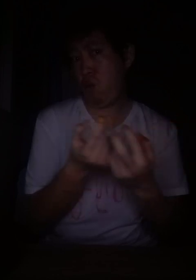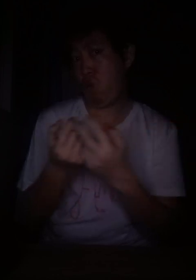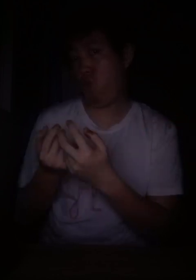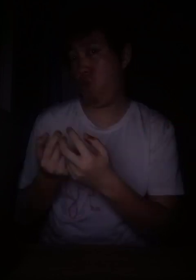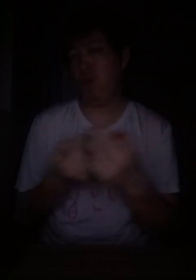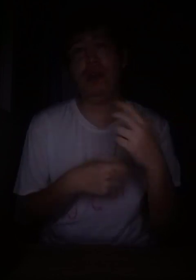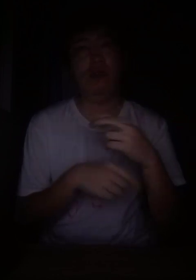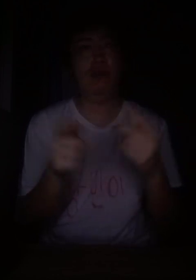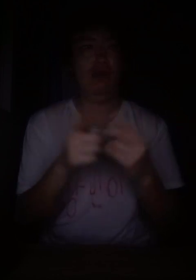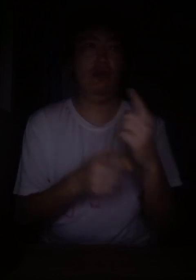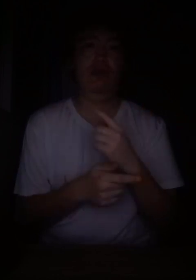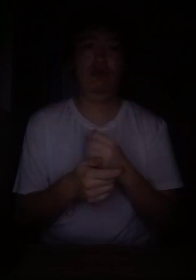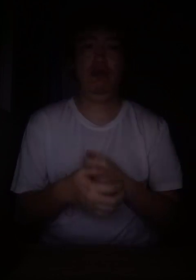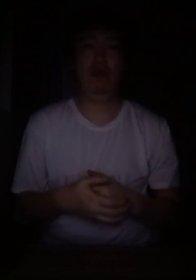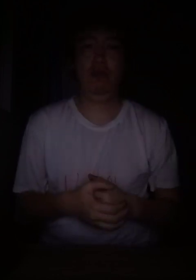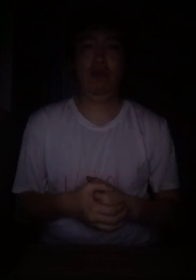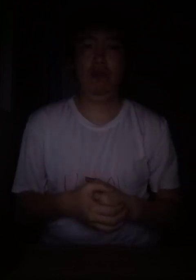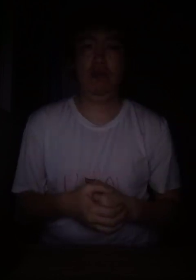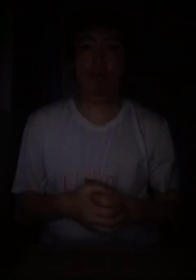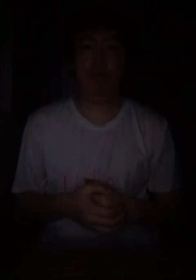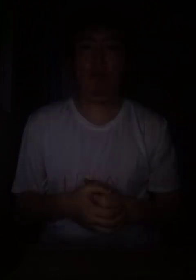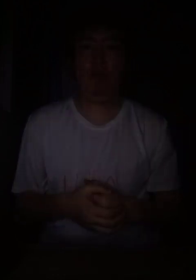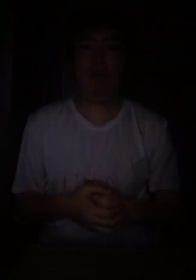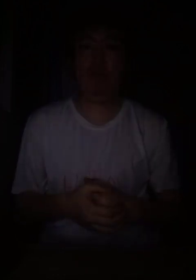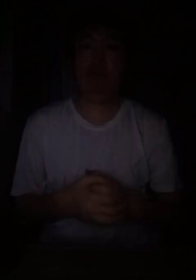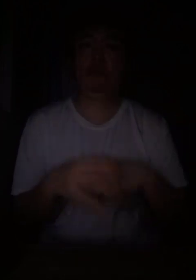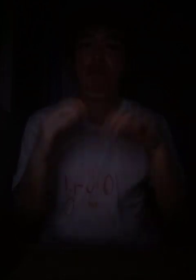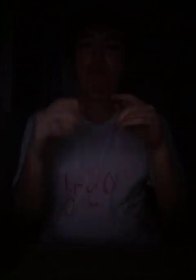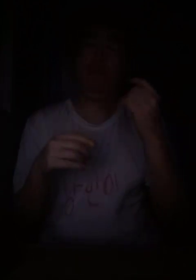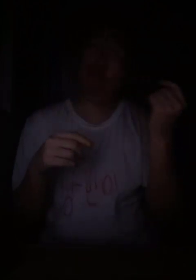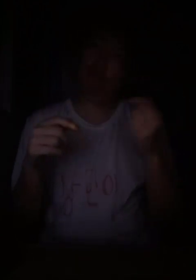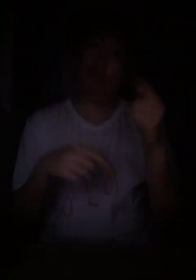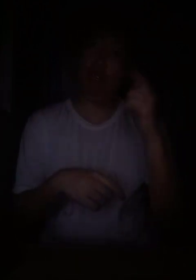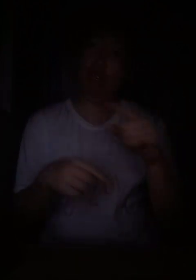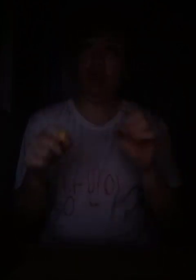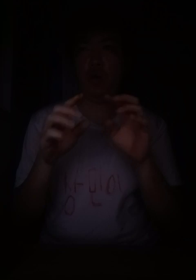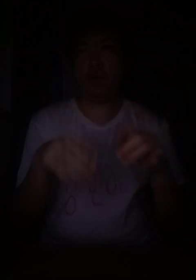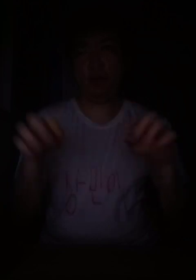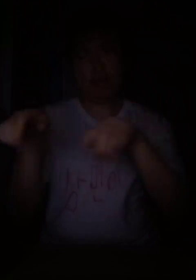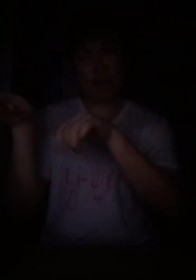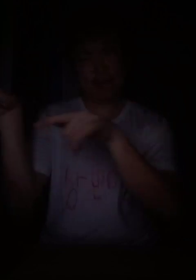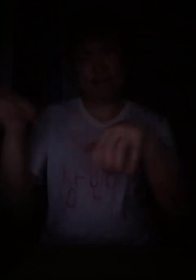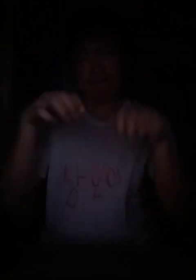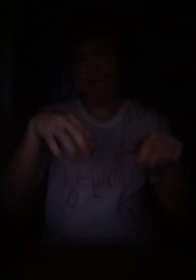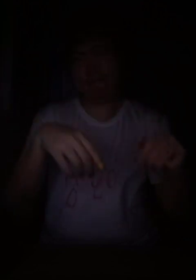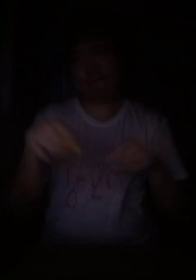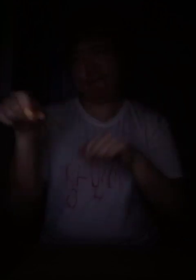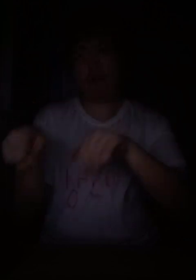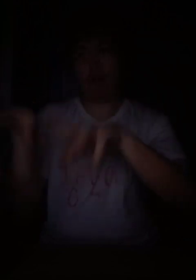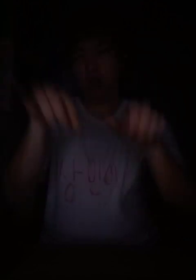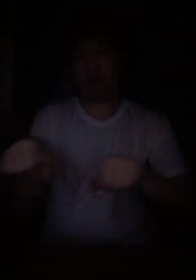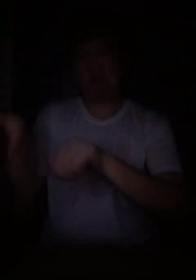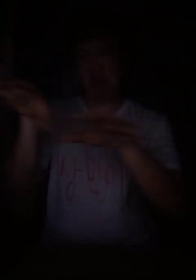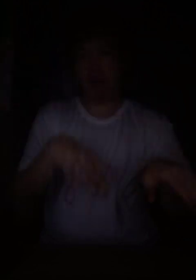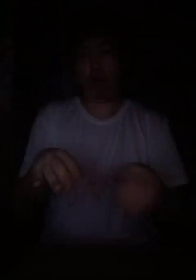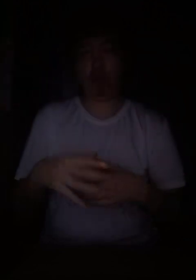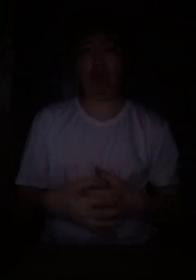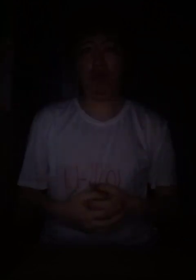지금 못 들어가고 있어요. 오늘 새벽 충남에는 거센 극한호우가 퍼부었습니다. 1시간